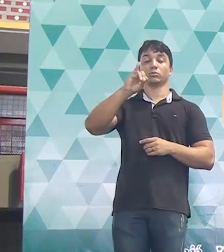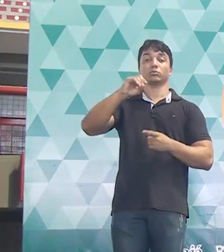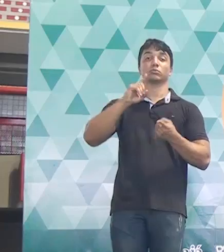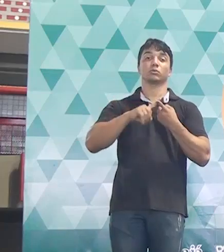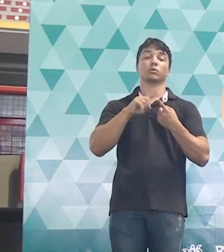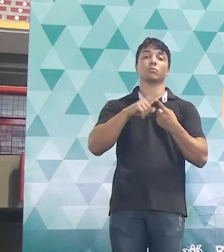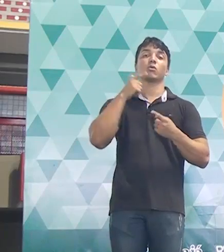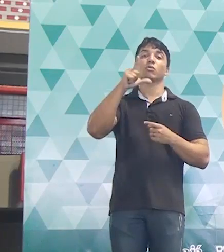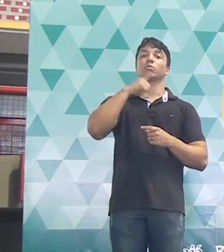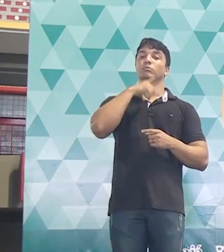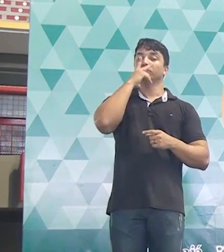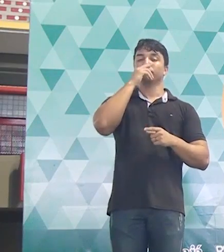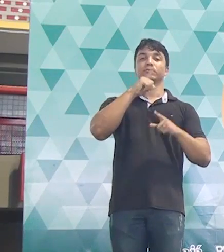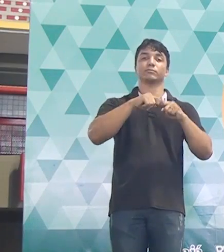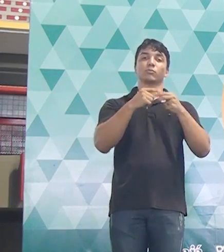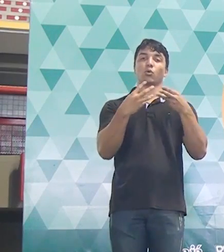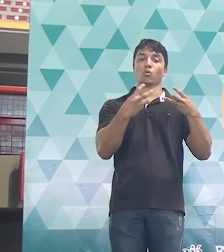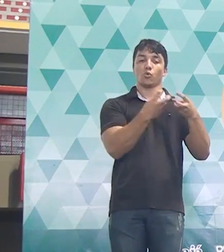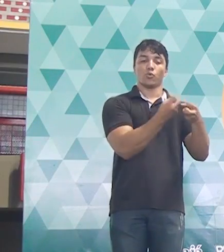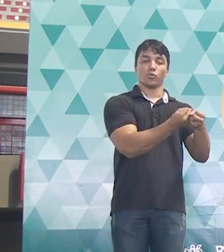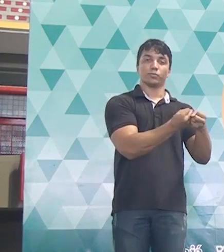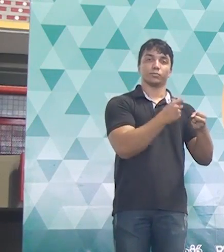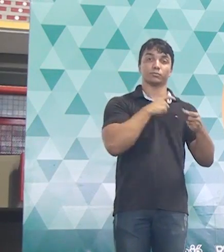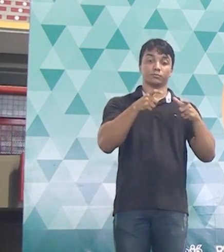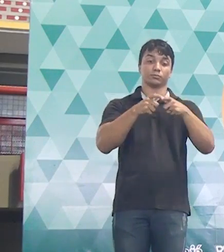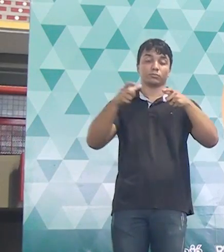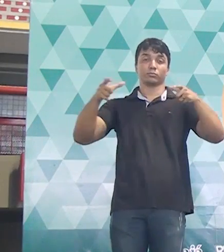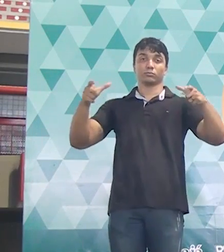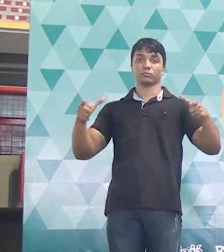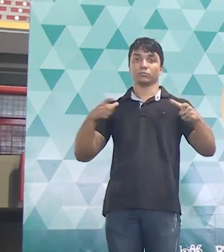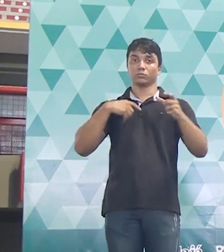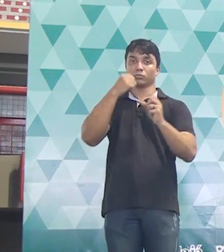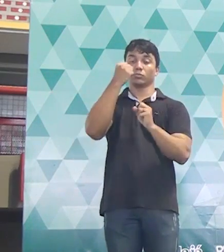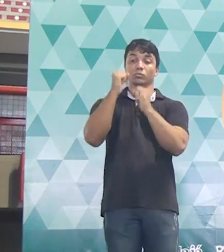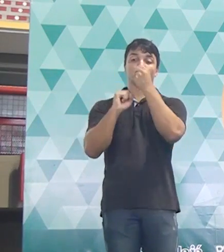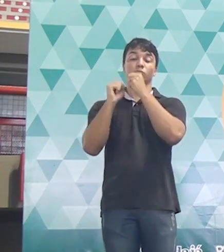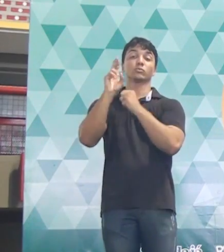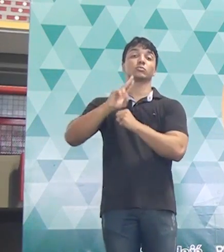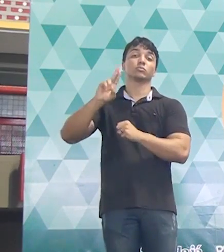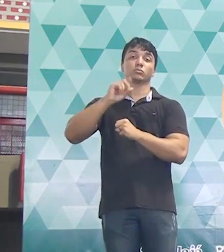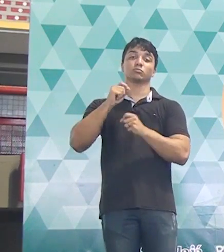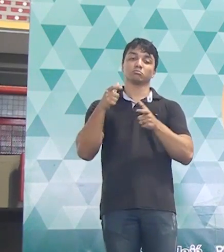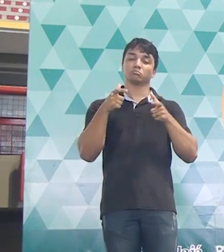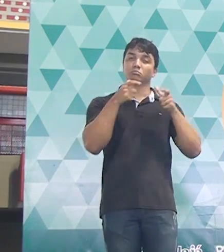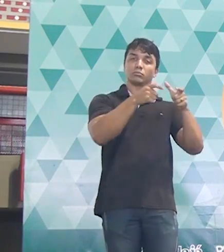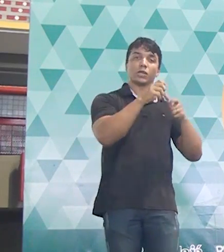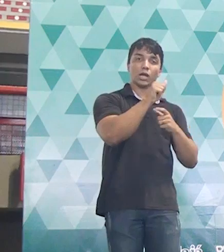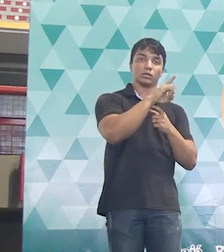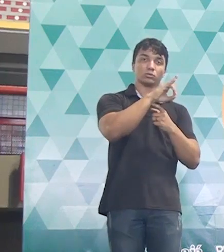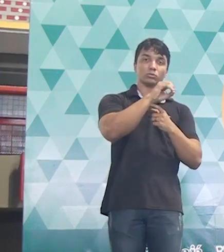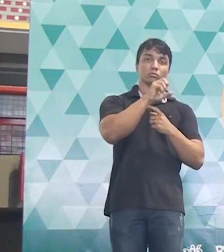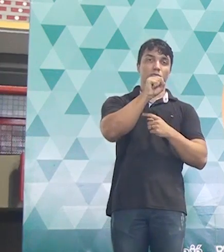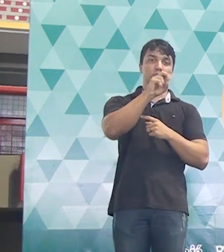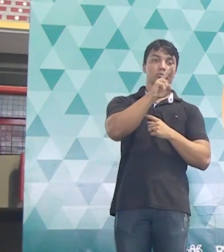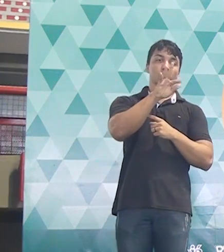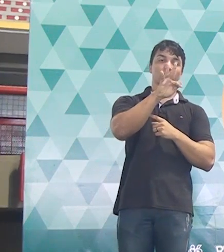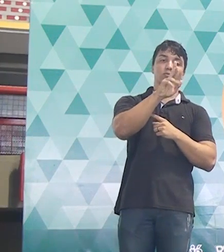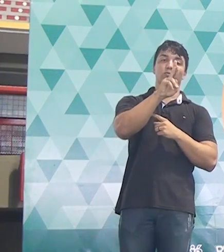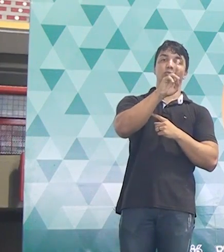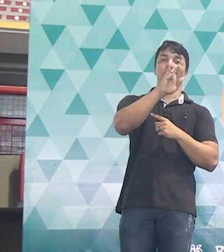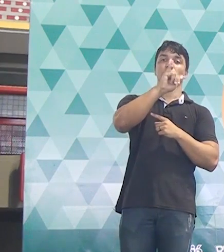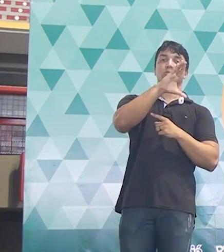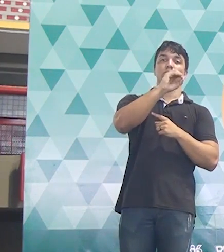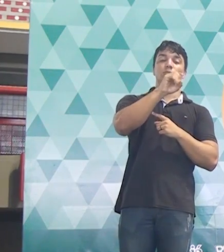como agente desidratante. A maioria das indústrias usa muito ácido sulfúrico. E o ácido